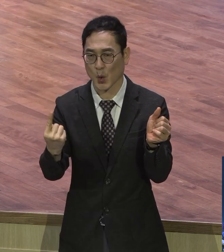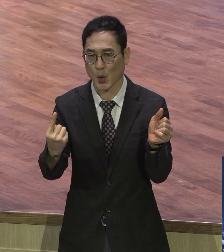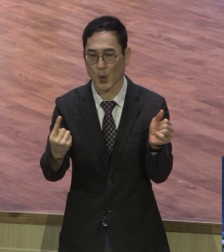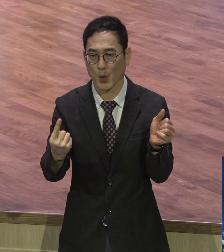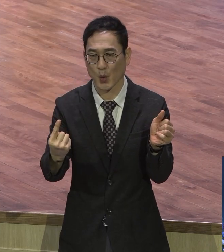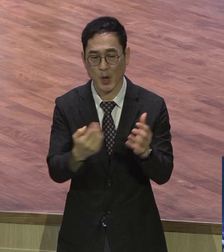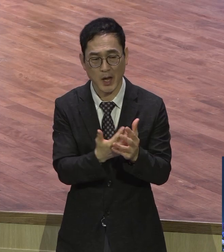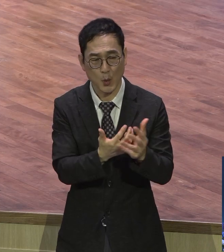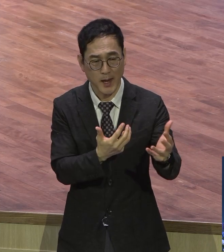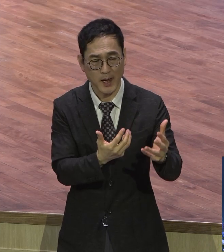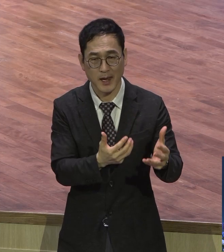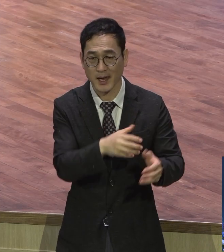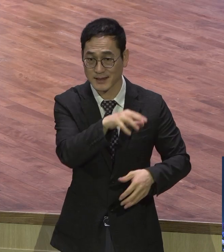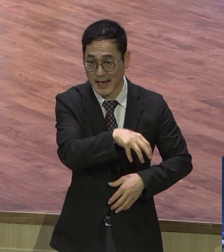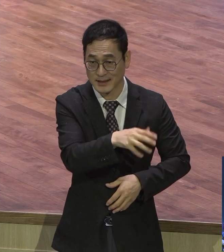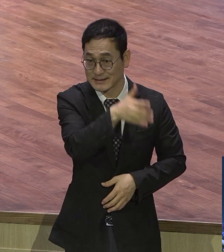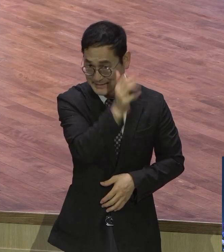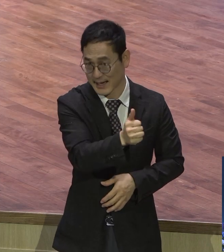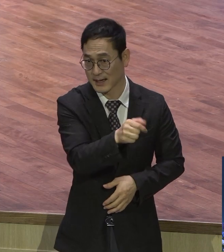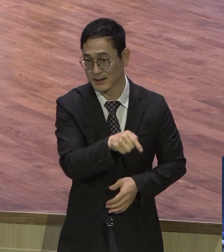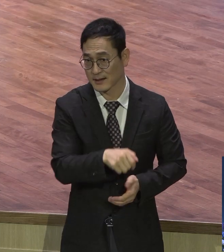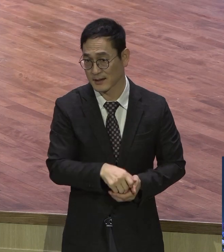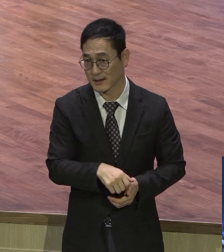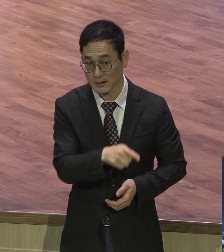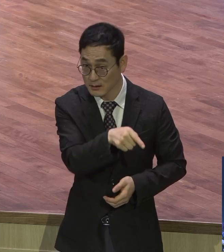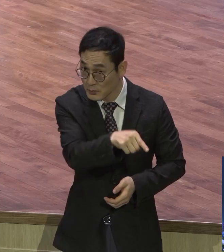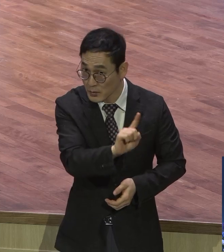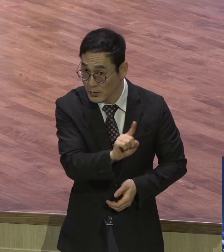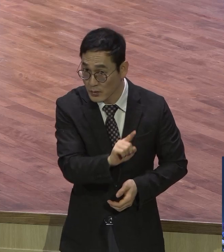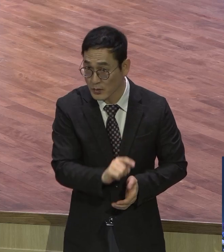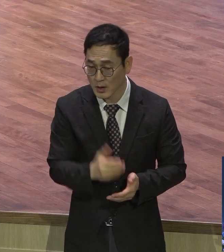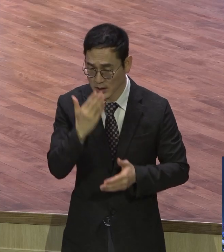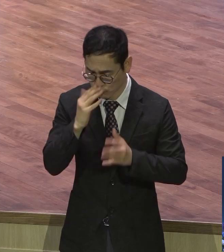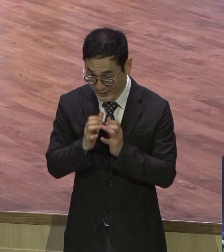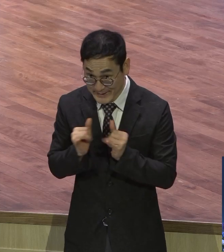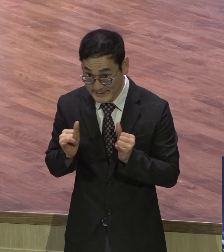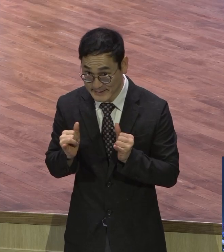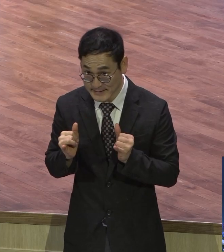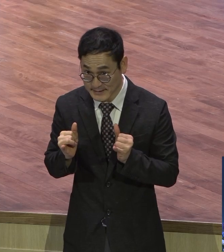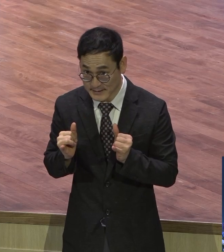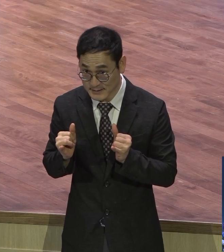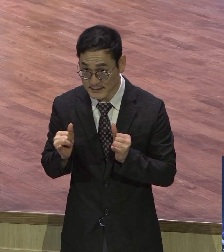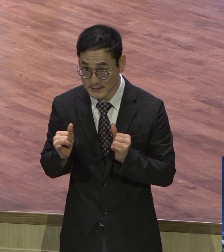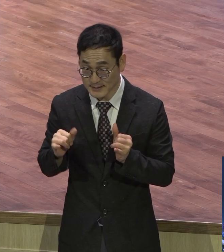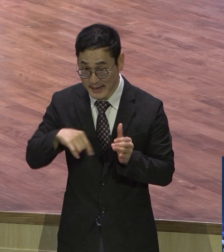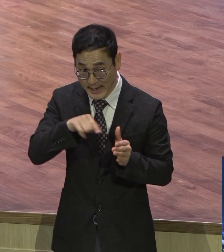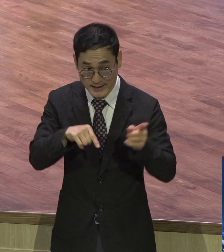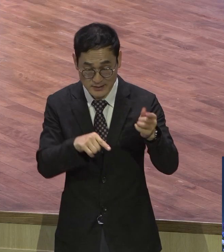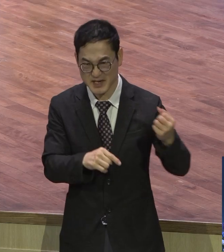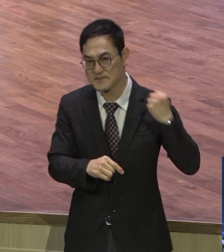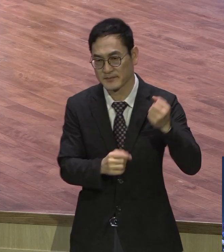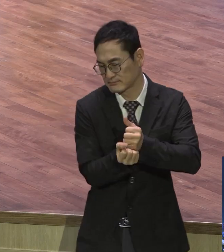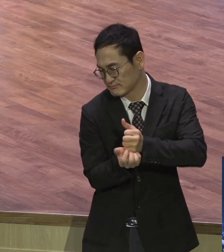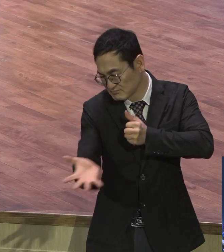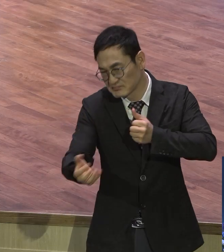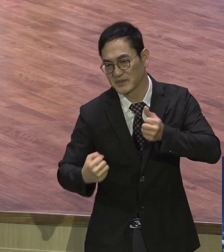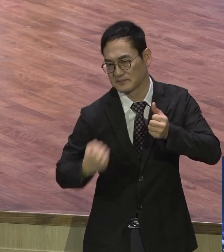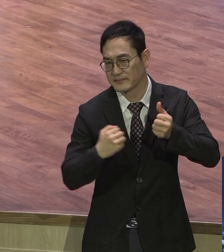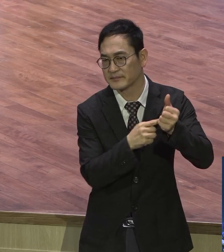회당장이라는 위치 유대인들에게는 절대적 역량을 입히는 굉장히